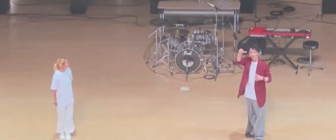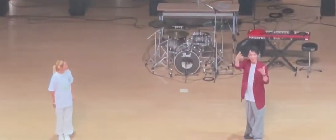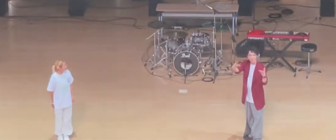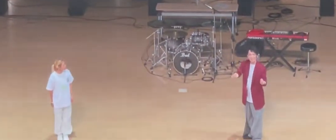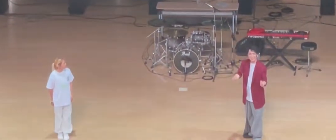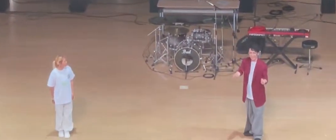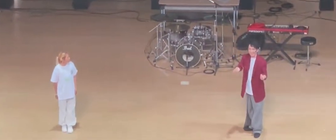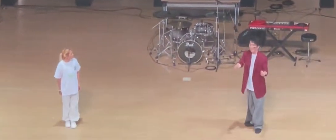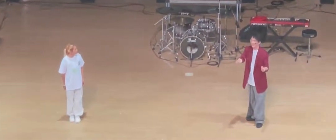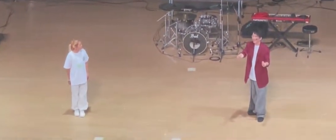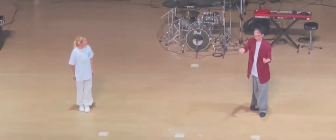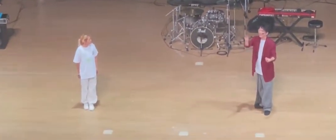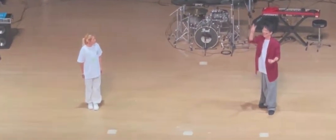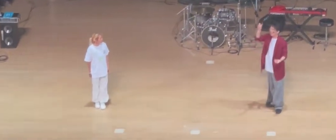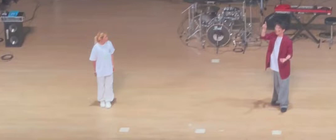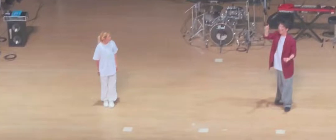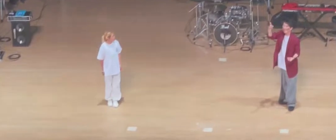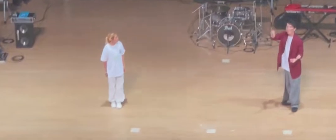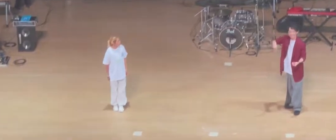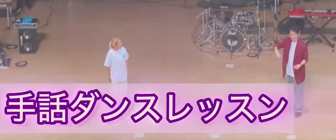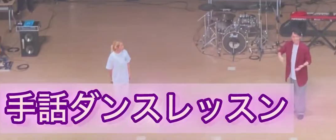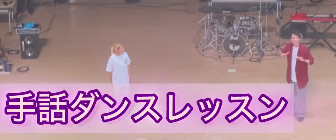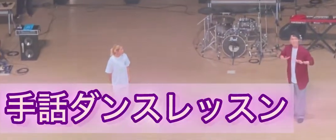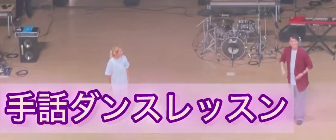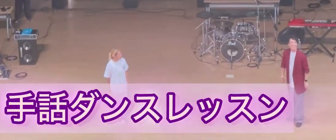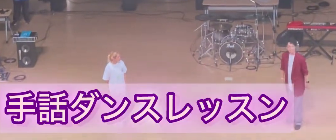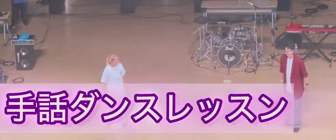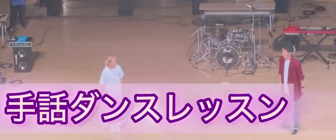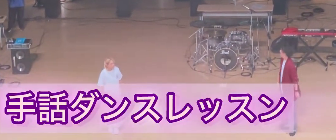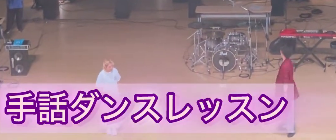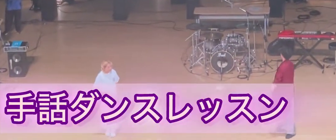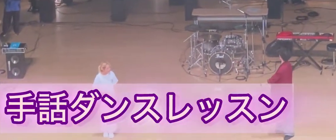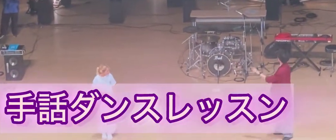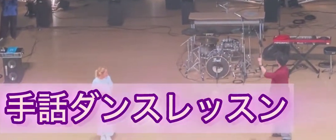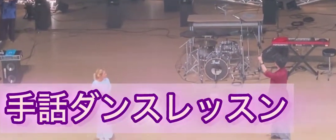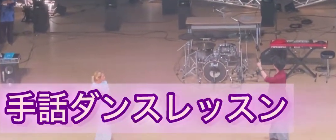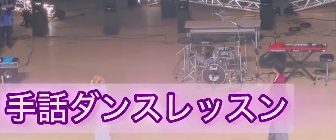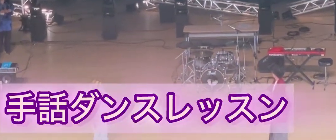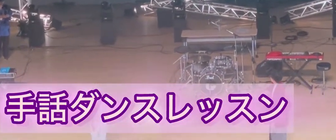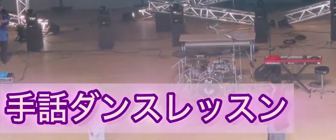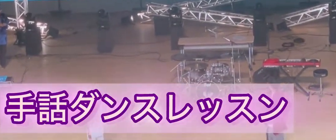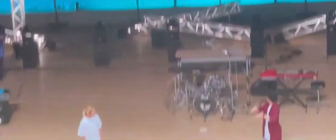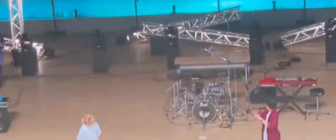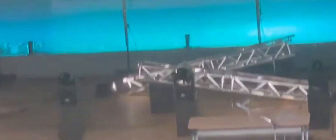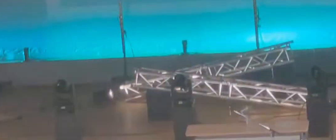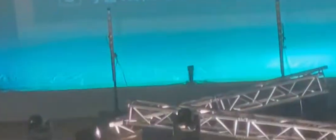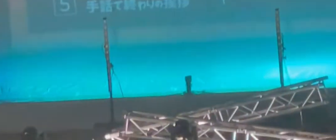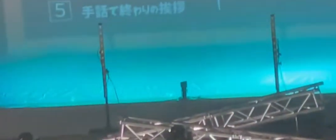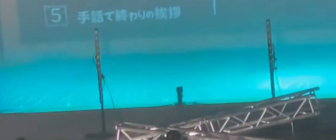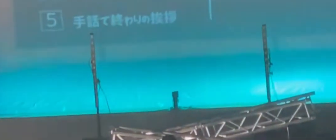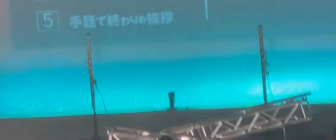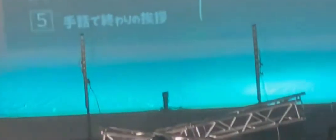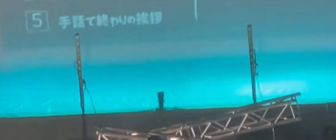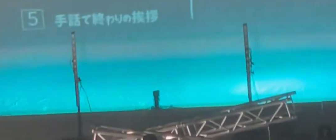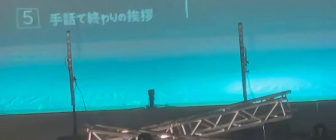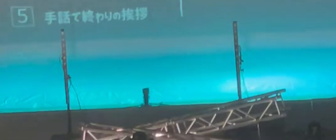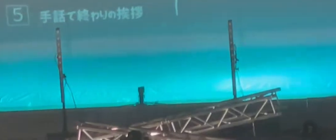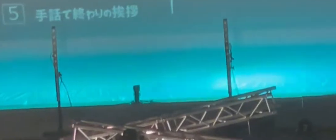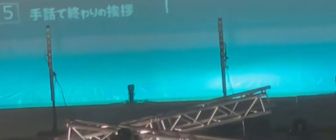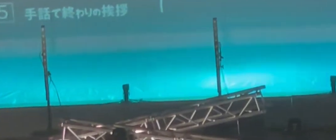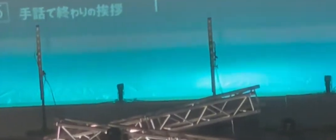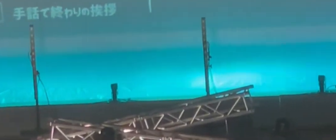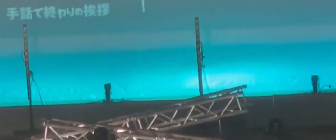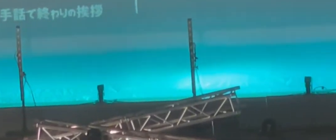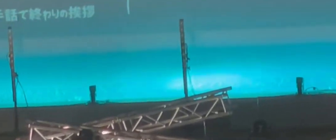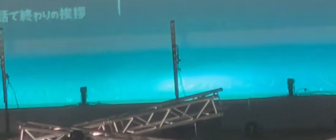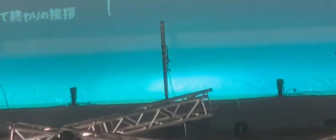1,2,3,4,5 個でおしまいです。大体30分くらいです、安心してください。はい、1、手話で始まりの挨拶、あ、これ大